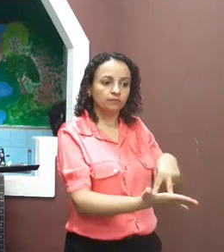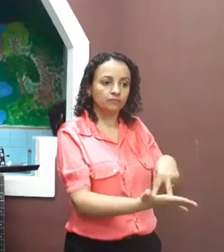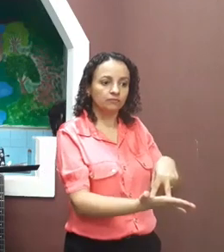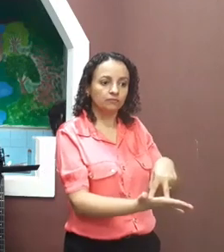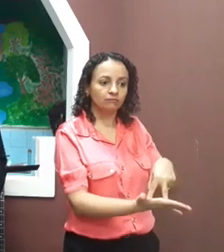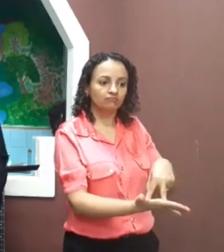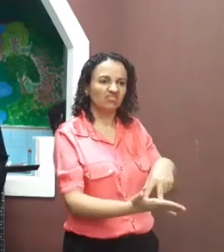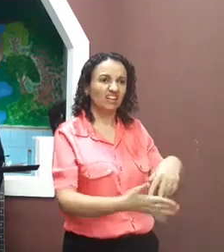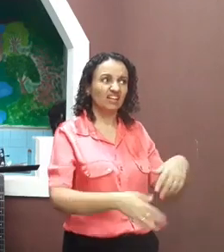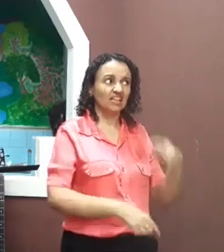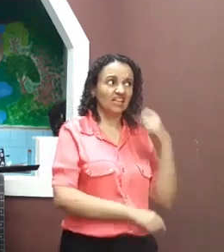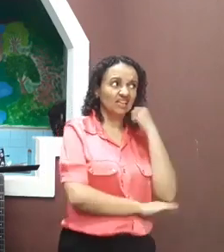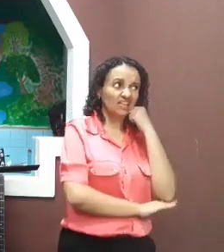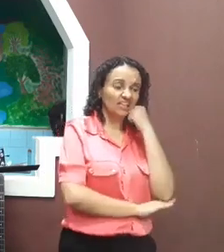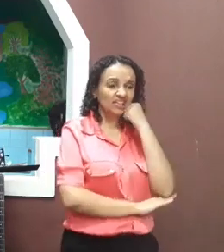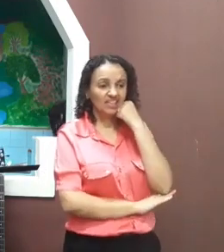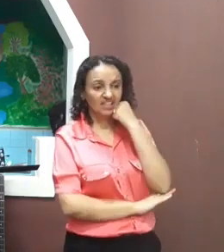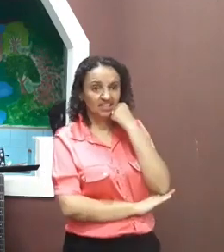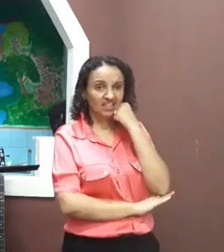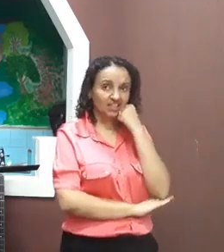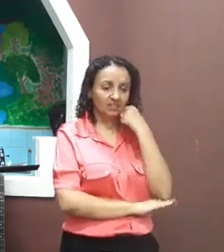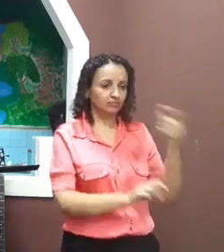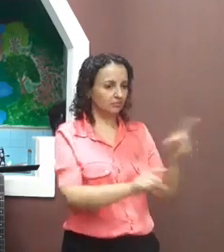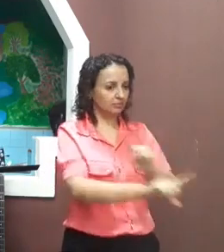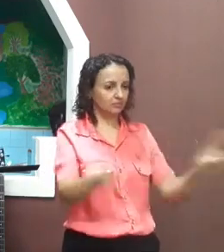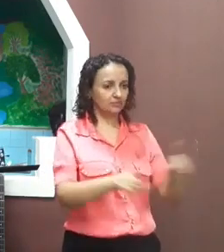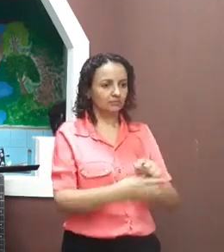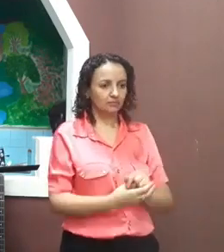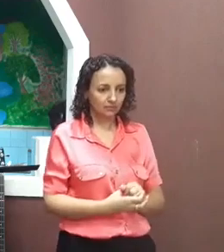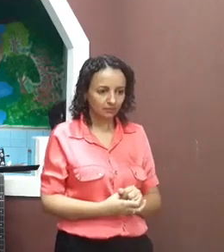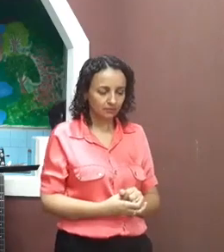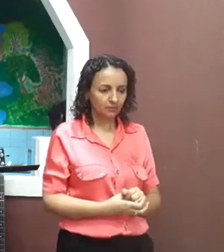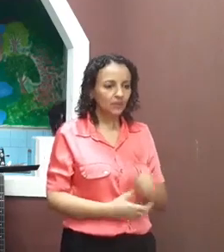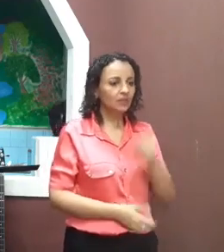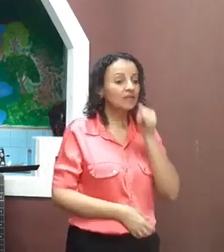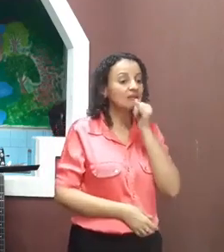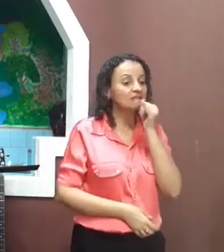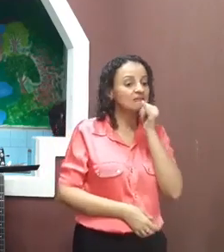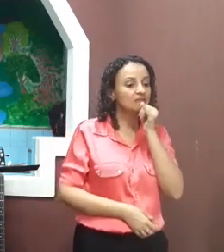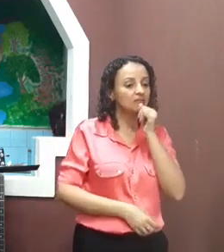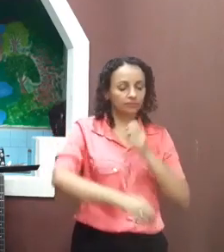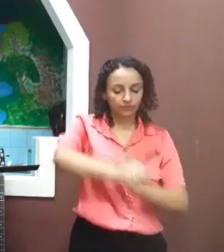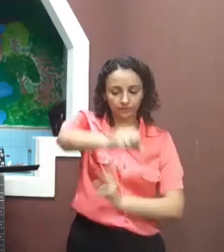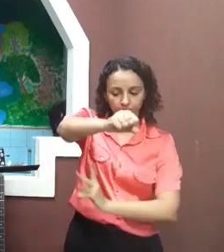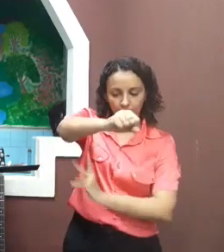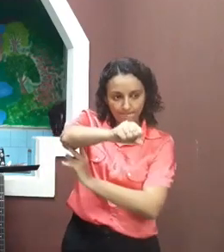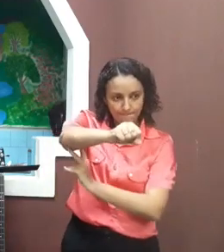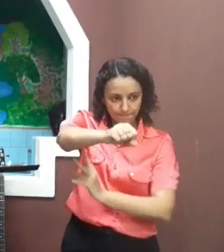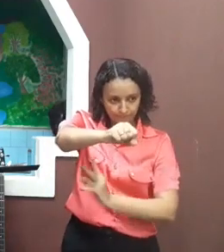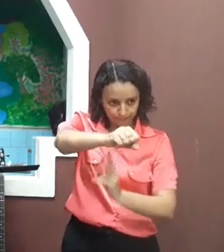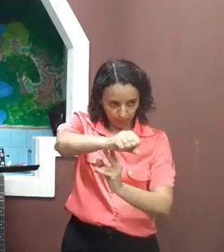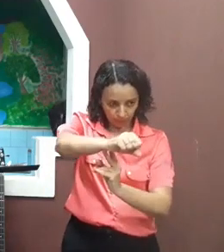Se eu for para o sítio hoje, o Salvador, e a ponte caiu, tem uma pontinha lá,